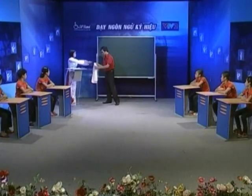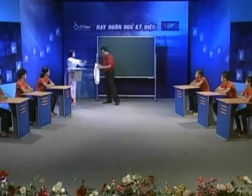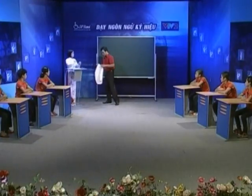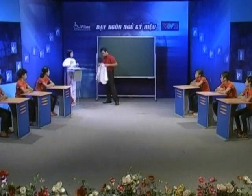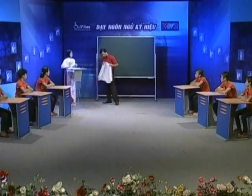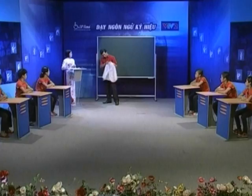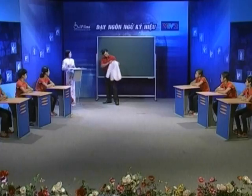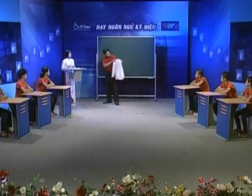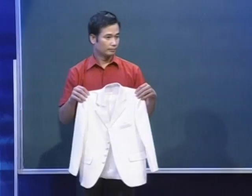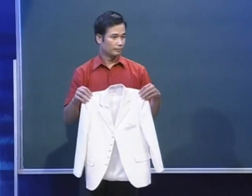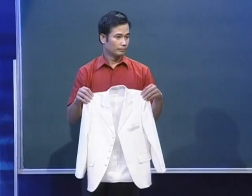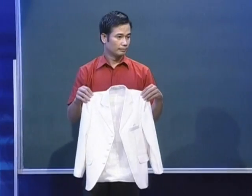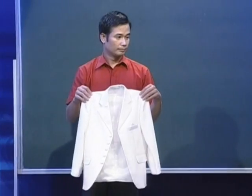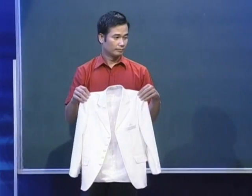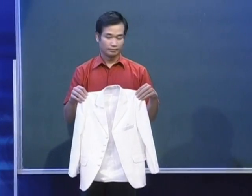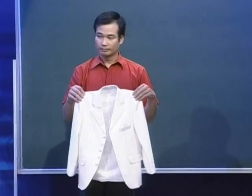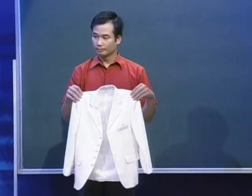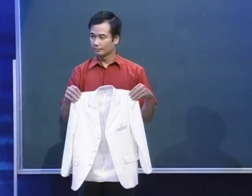Hãy cùng quan sát đồ vật trên tay thầy nào.